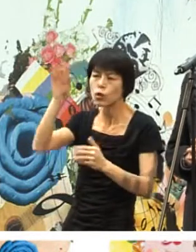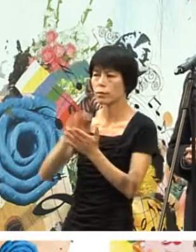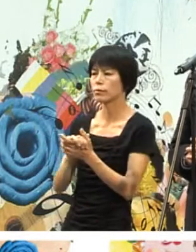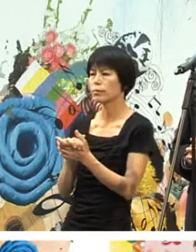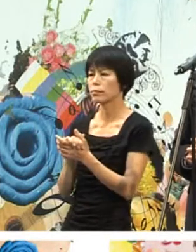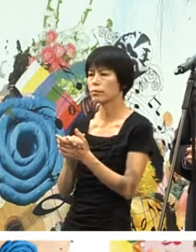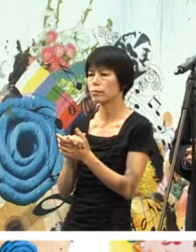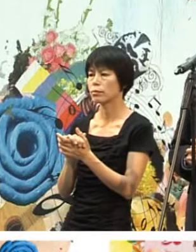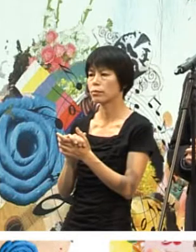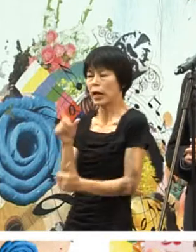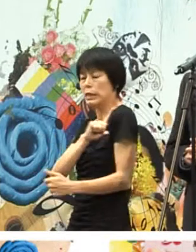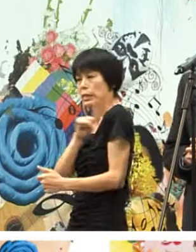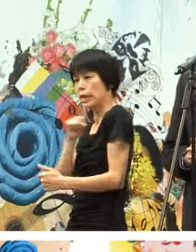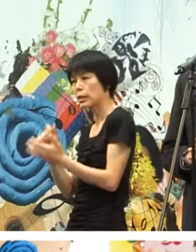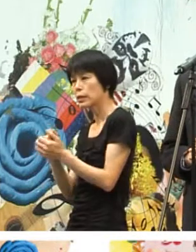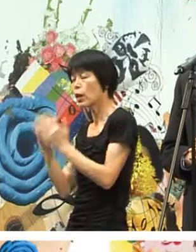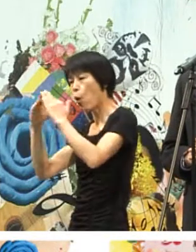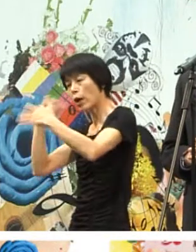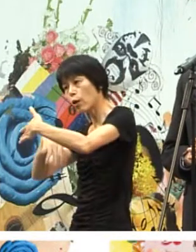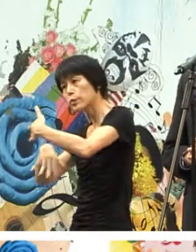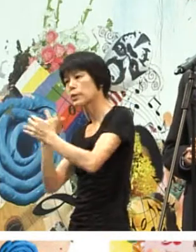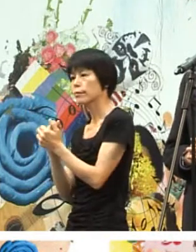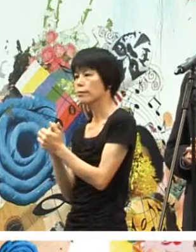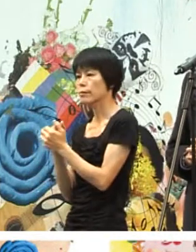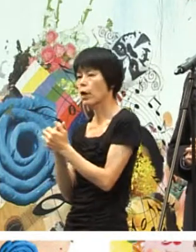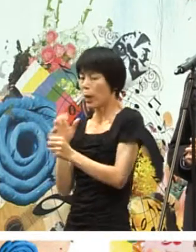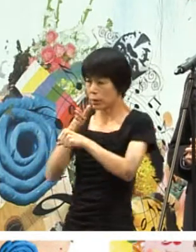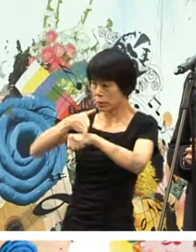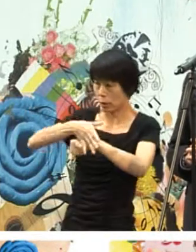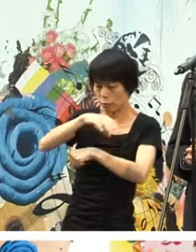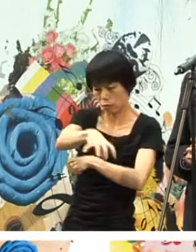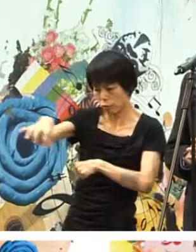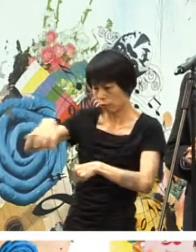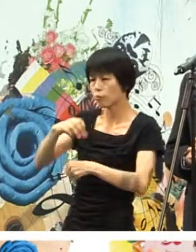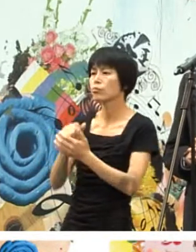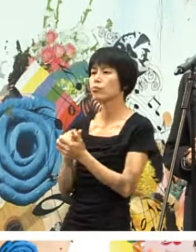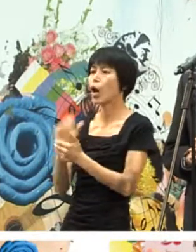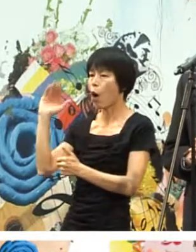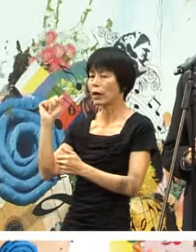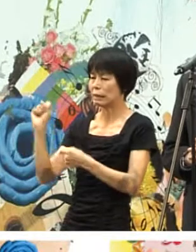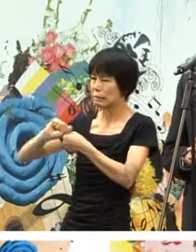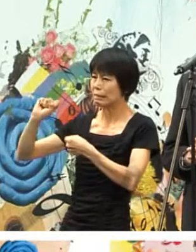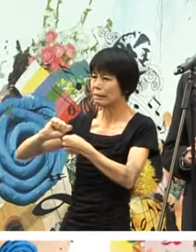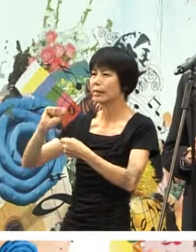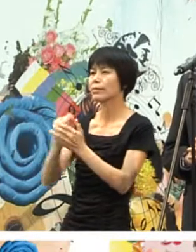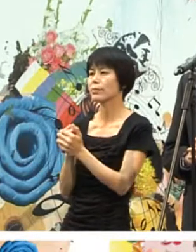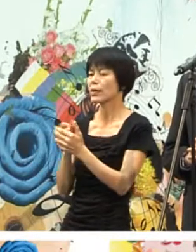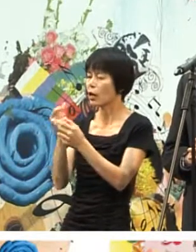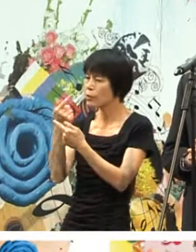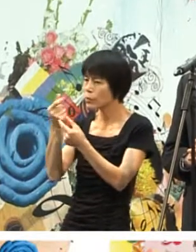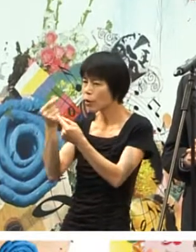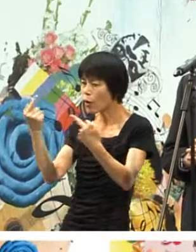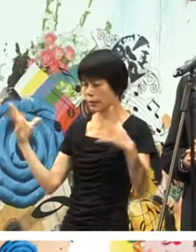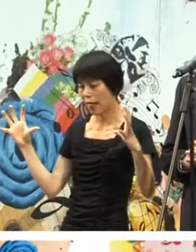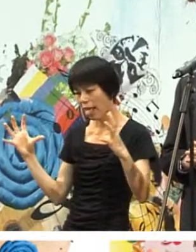好，在我們個人，在我們家庭，在我們的社會上面的時候，我們都能夠更加的是多一點的